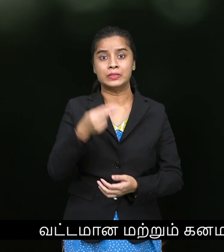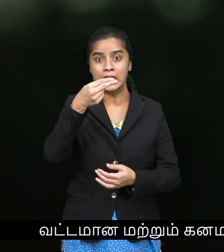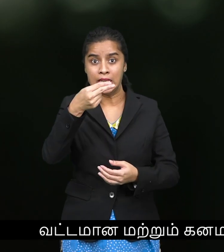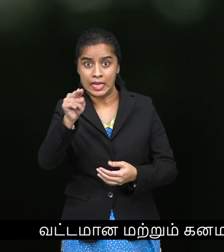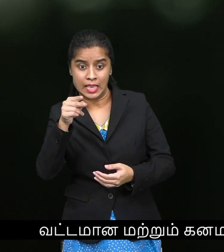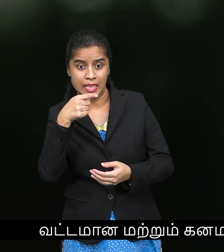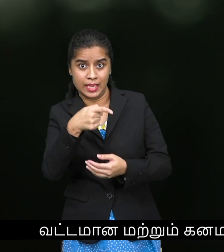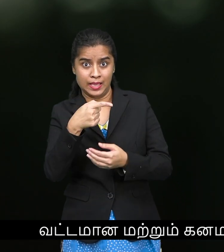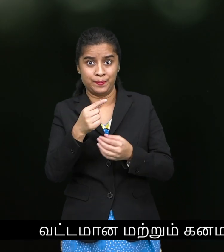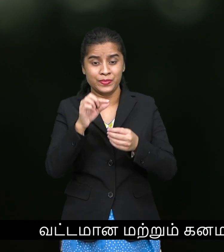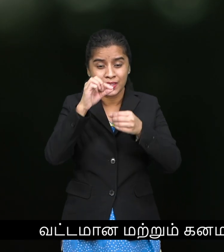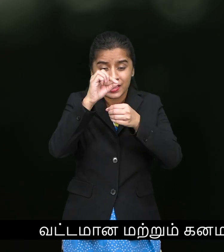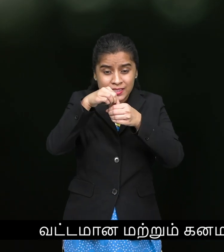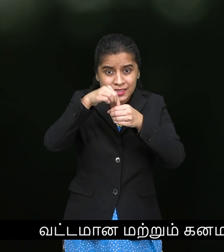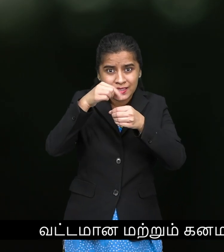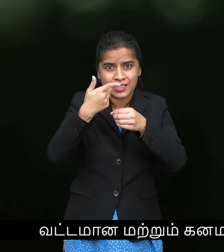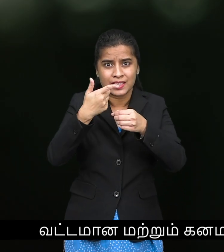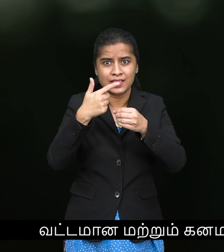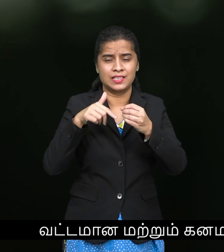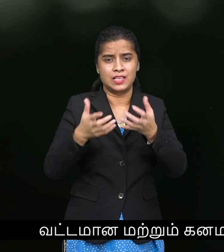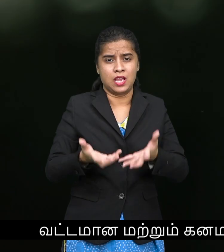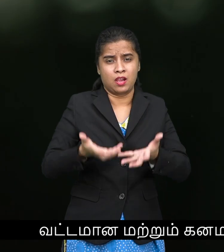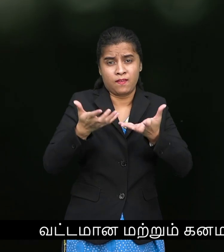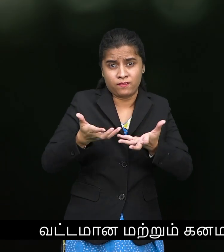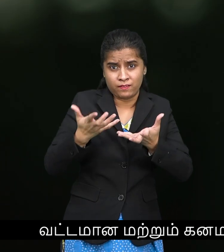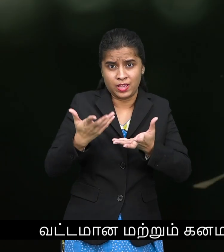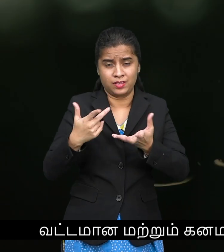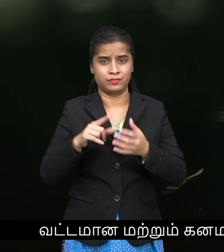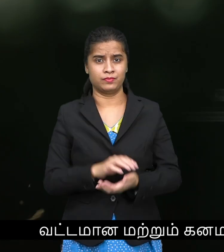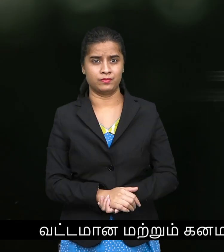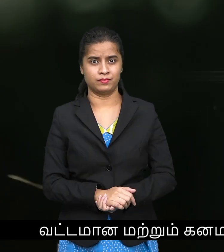வட்டமான மற்றும் கனமான விதைகளுக்கு பெயரிடவும்.